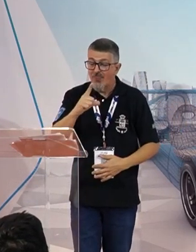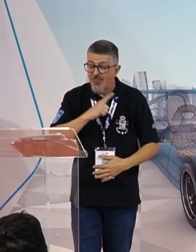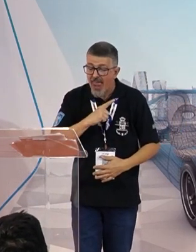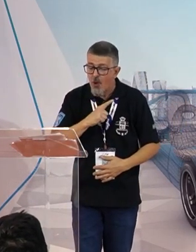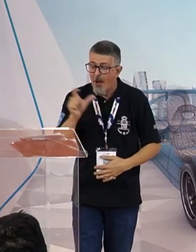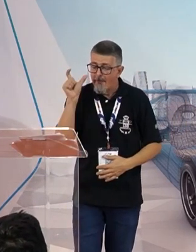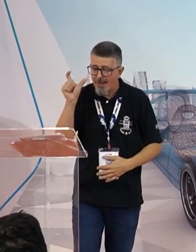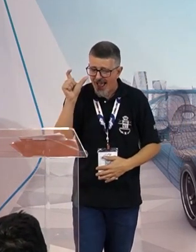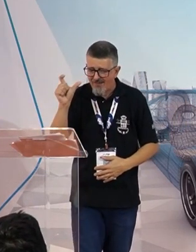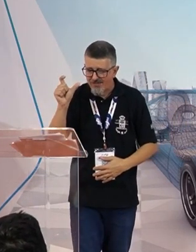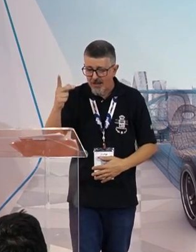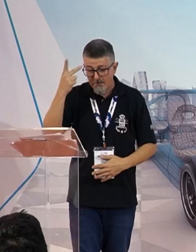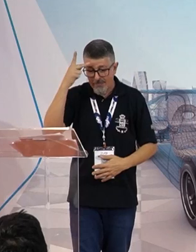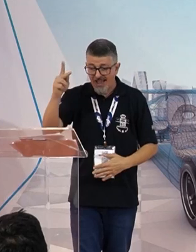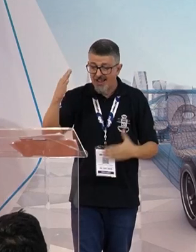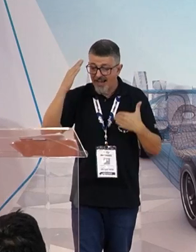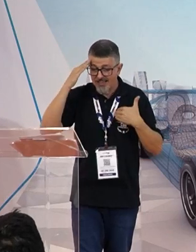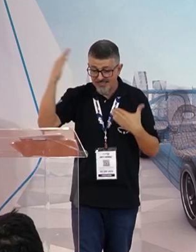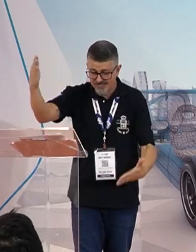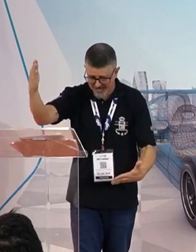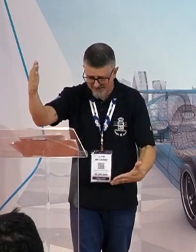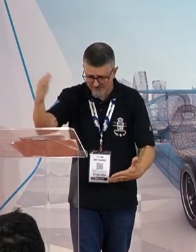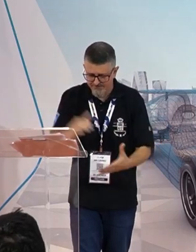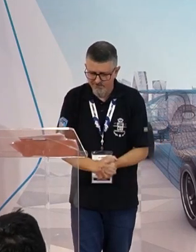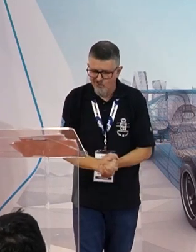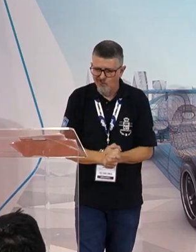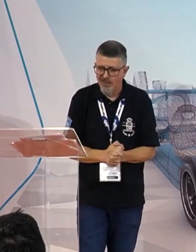eu não tenho palavra para agradecer